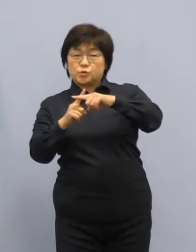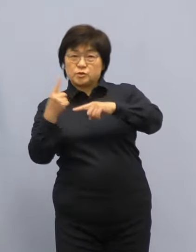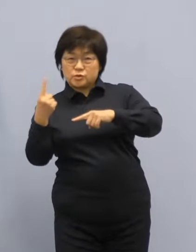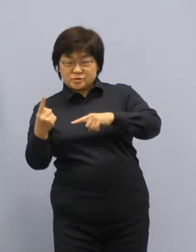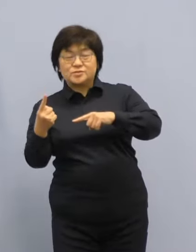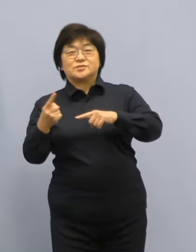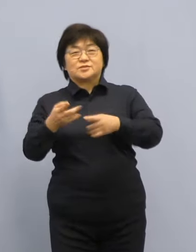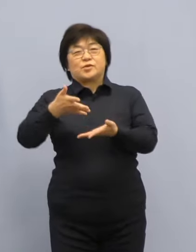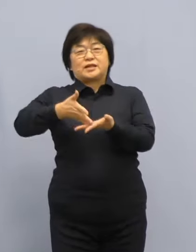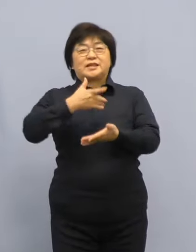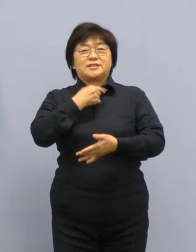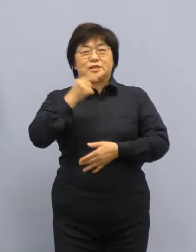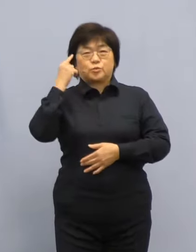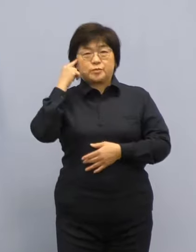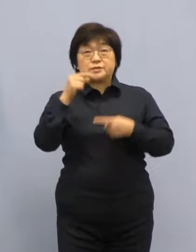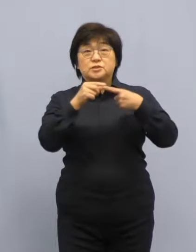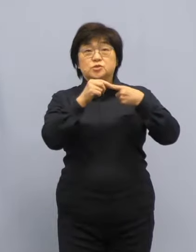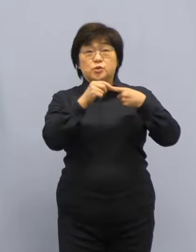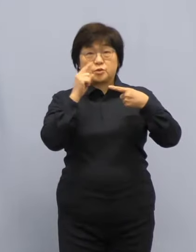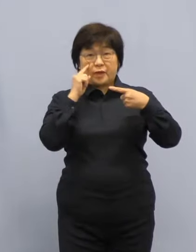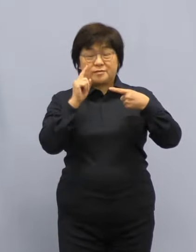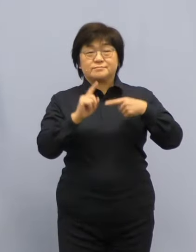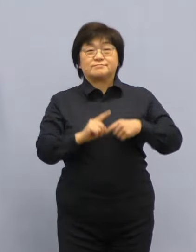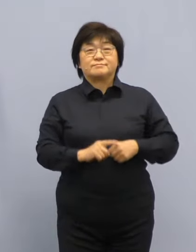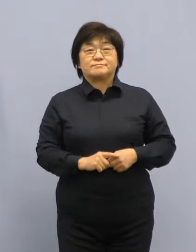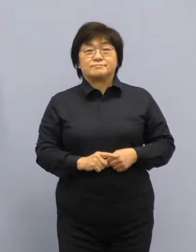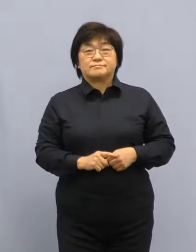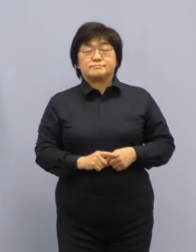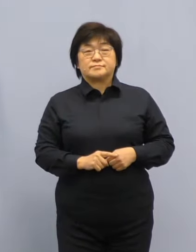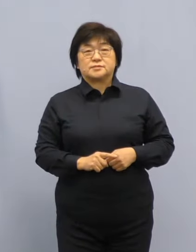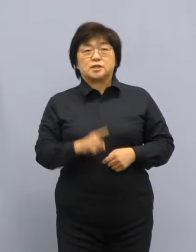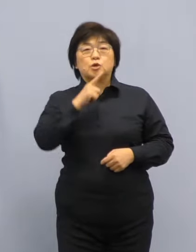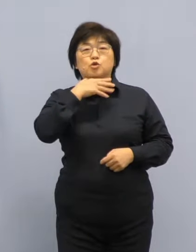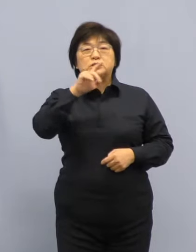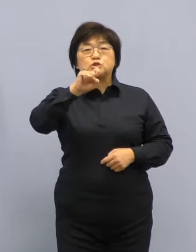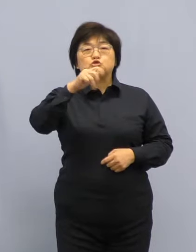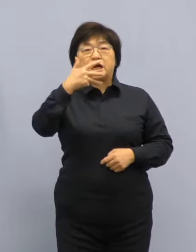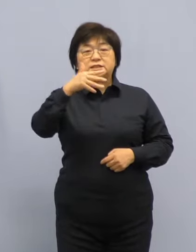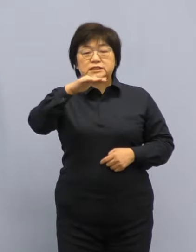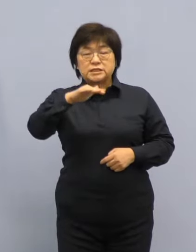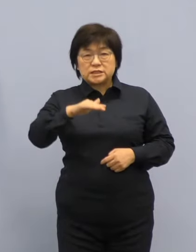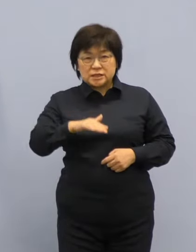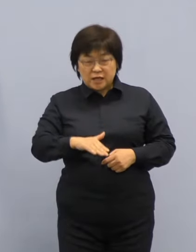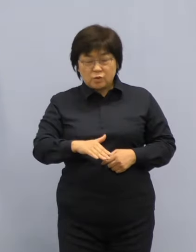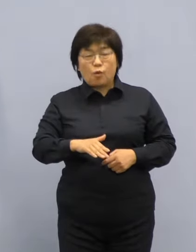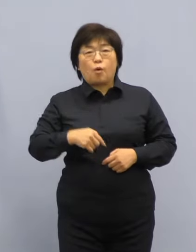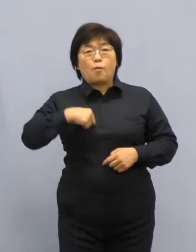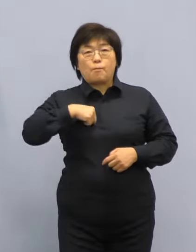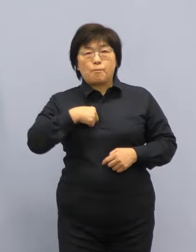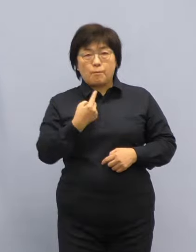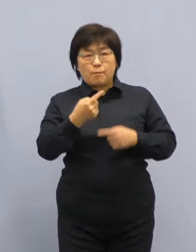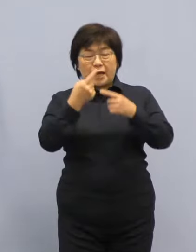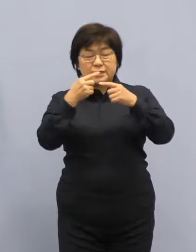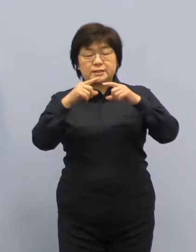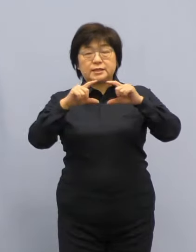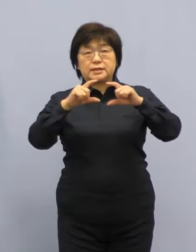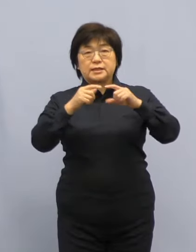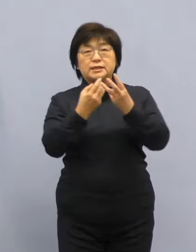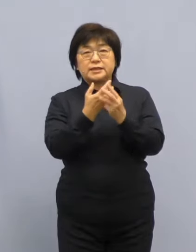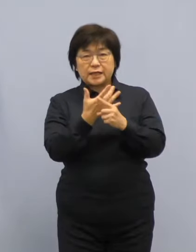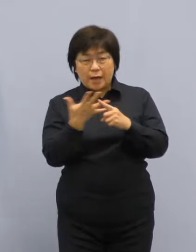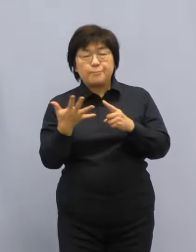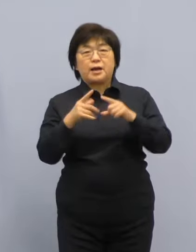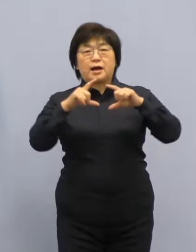ただければと思います。まず1つ目なんですけども、アンダー NT マイナンバーカード生活応援事業についてお知らせをしたいと思